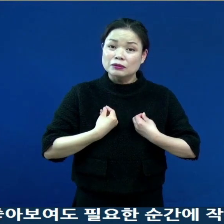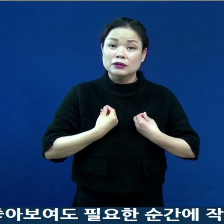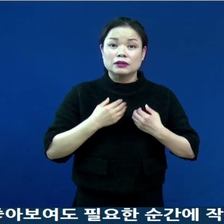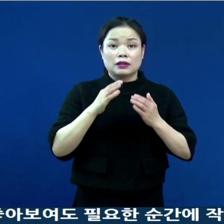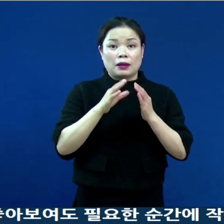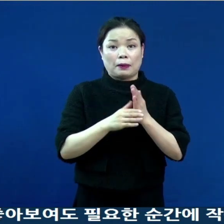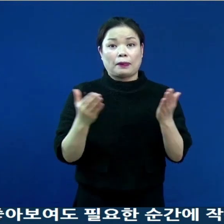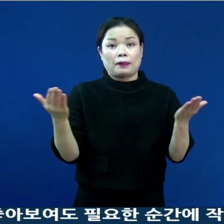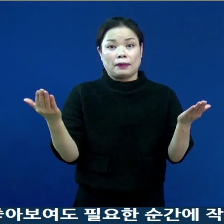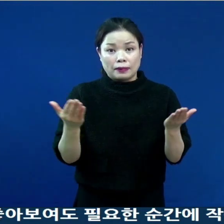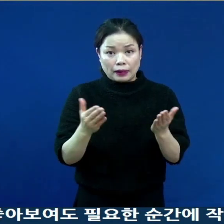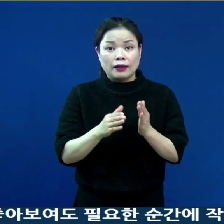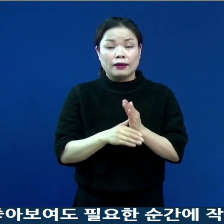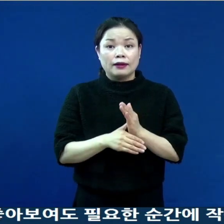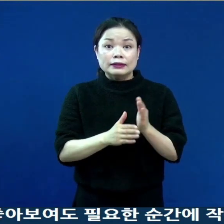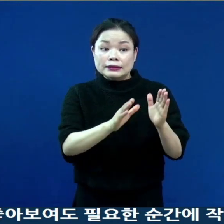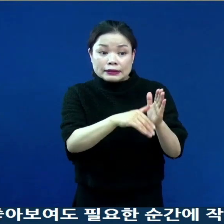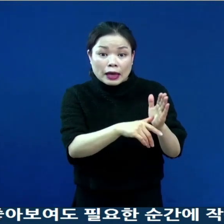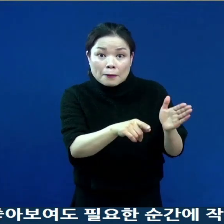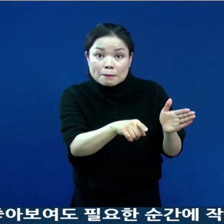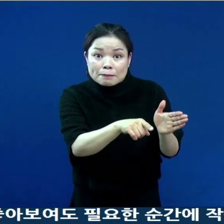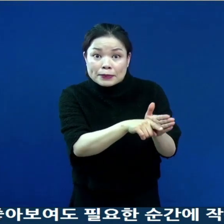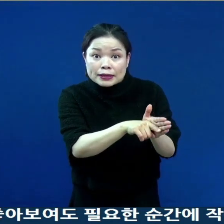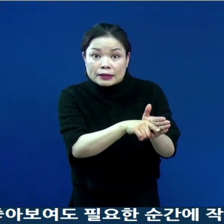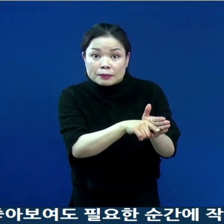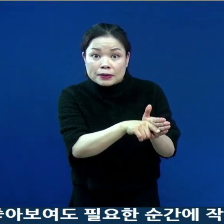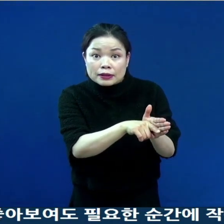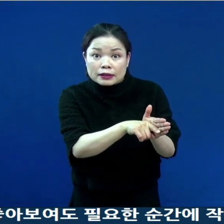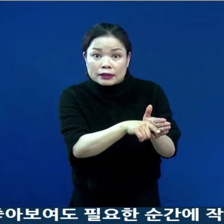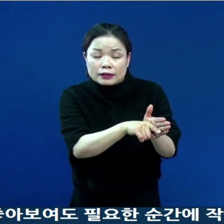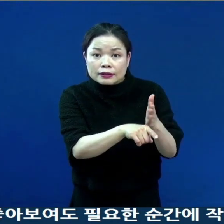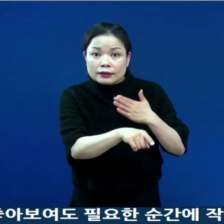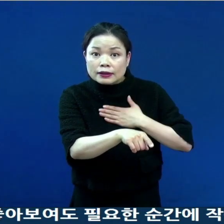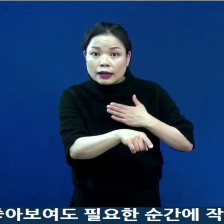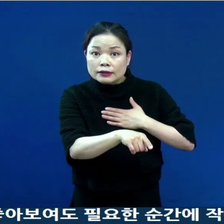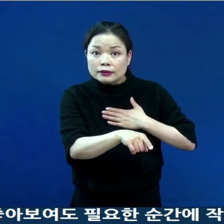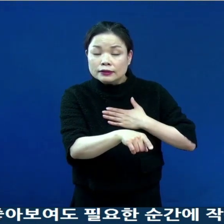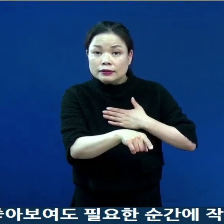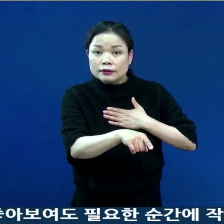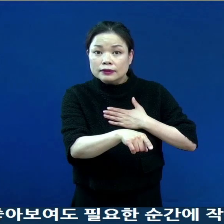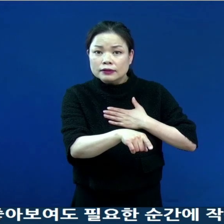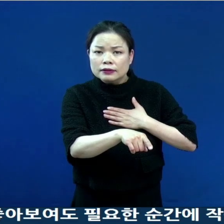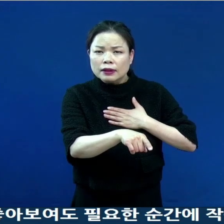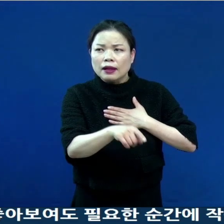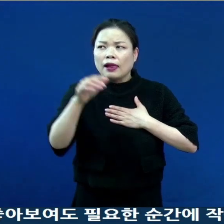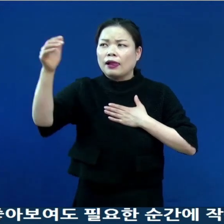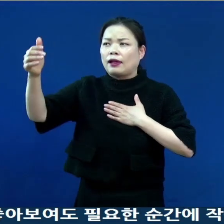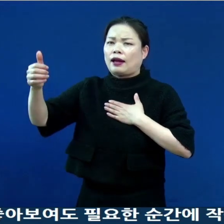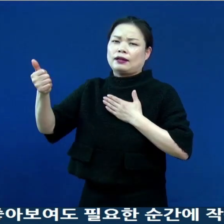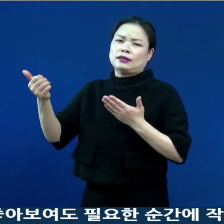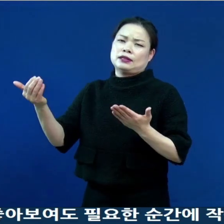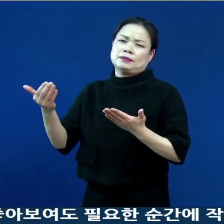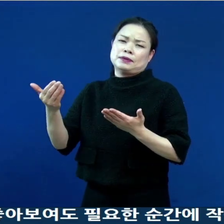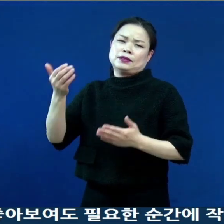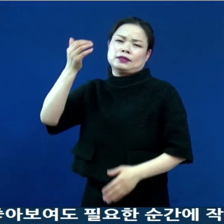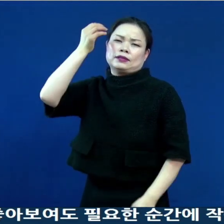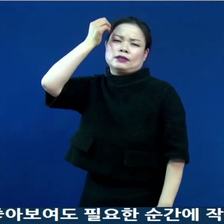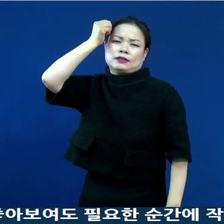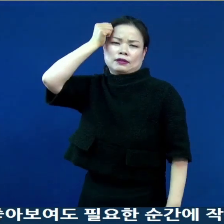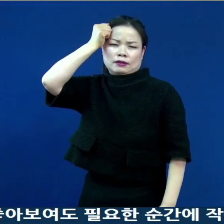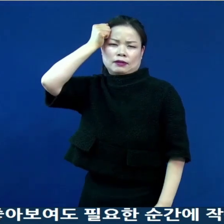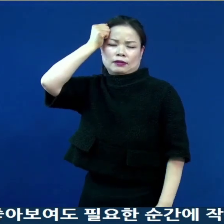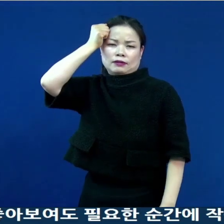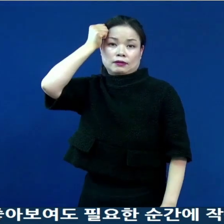때 그때 믿음이 나를 하나님의 일을 기억나게